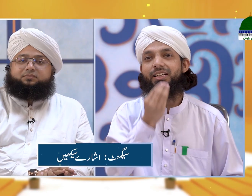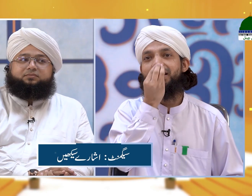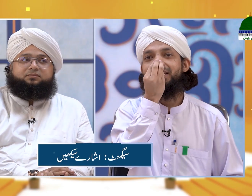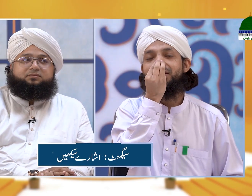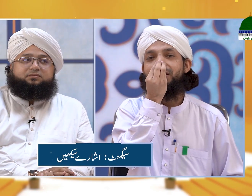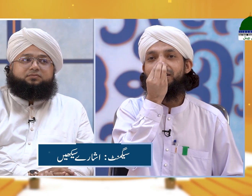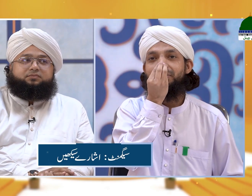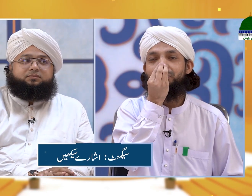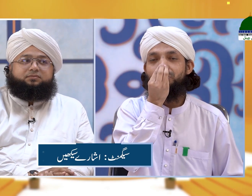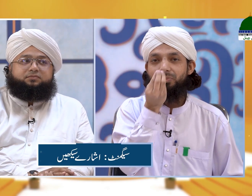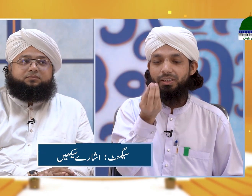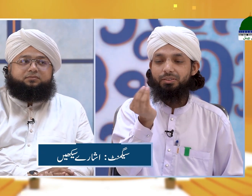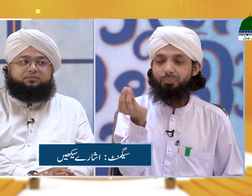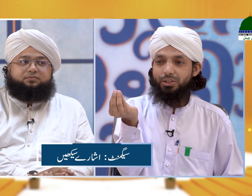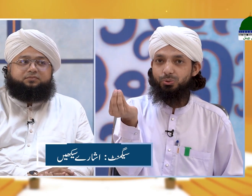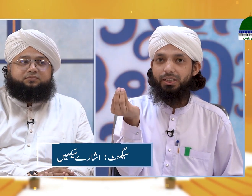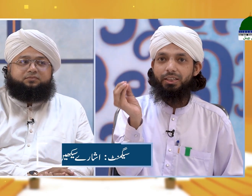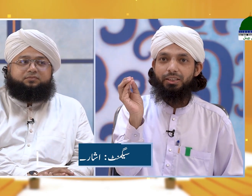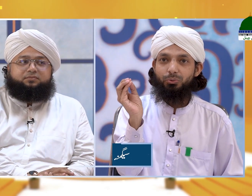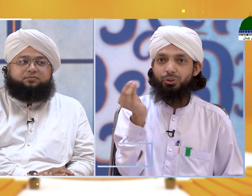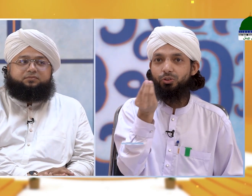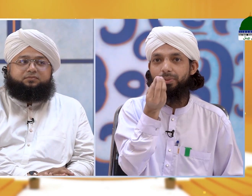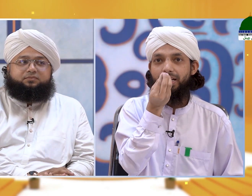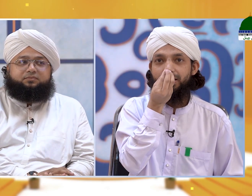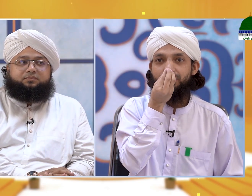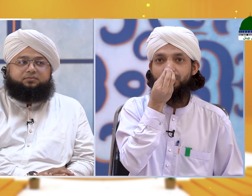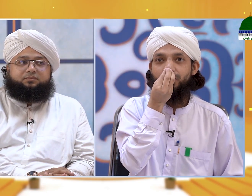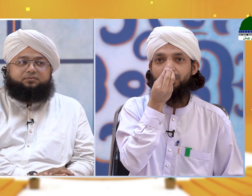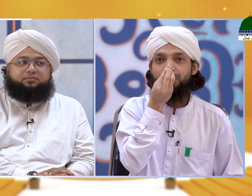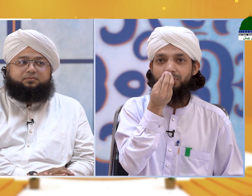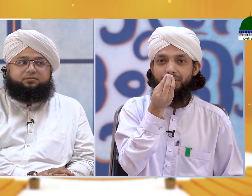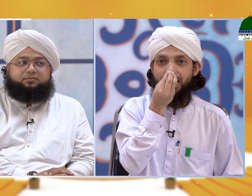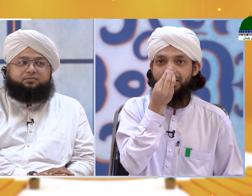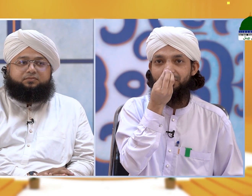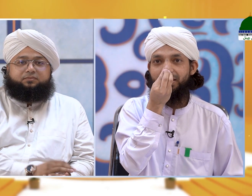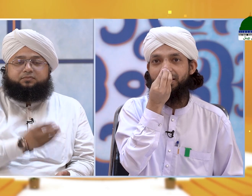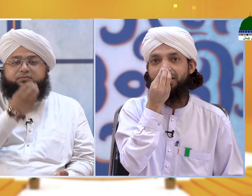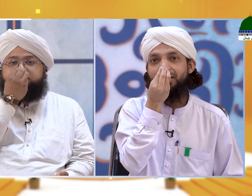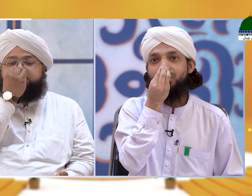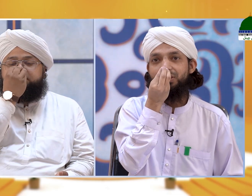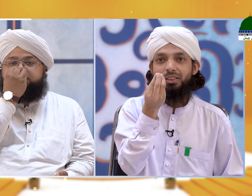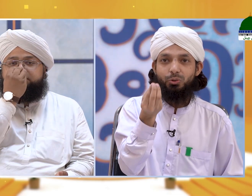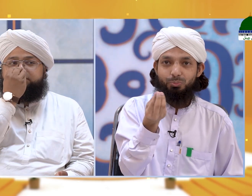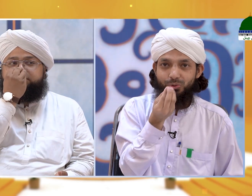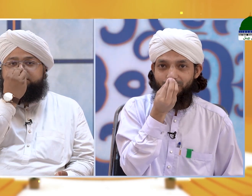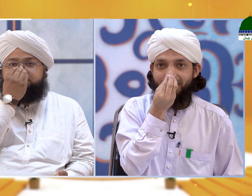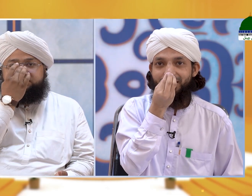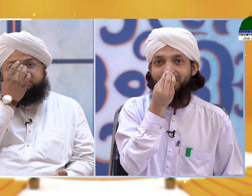یہ ہے 5 یعنی کہ انگوٹھیوں کو ملا کر اور ناک کی طرف رکھ کریں گے، جس طرح خوشبو سونگھتے ہیں وہ